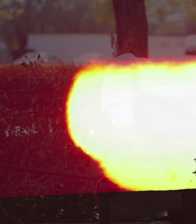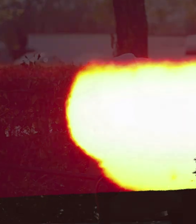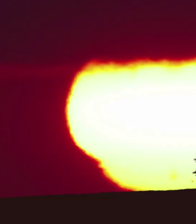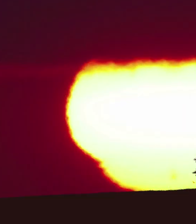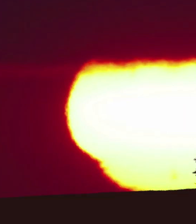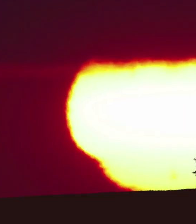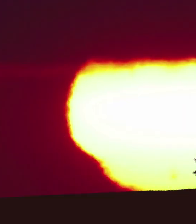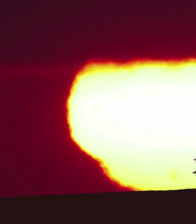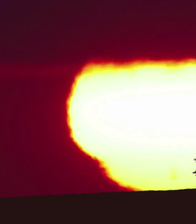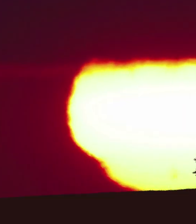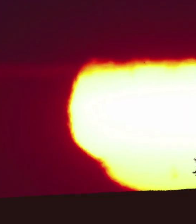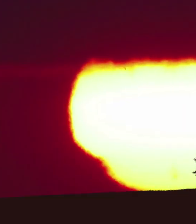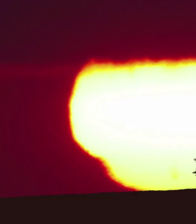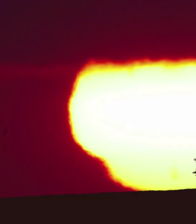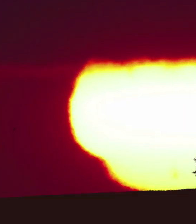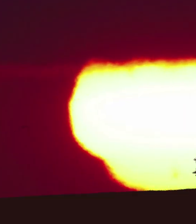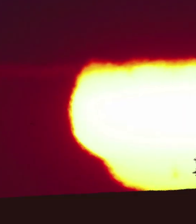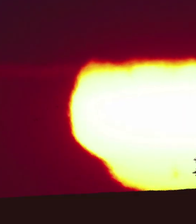i